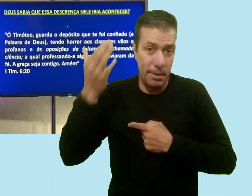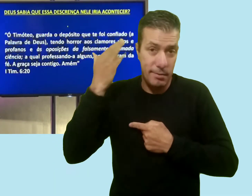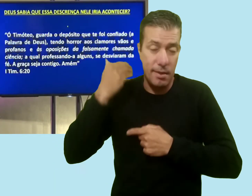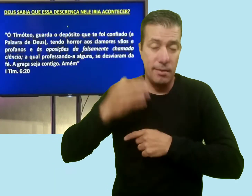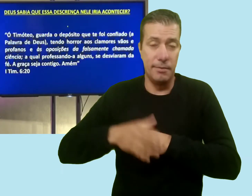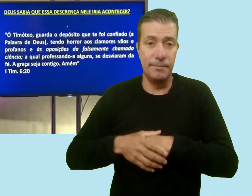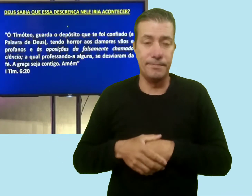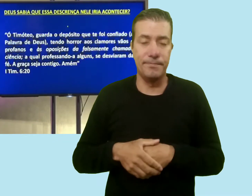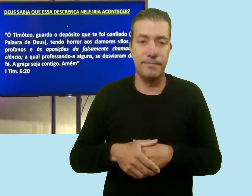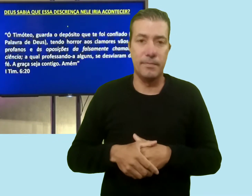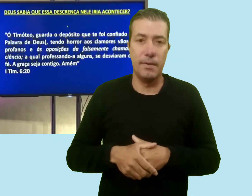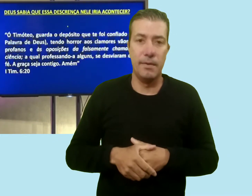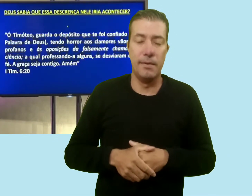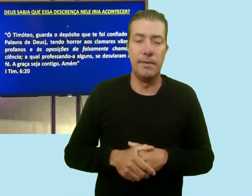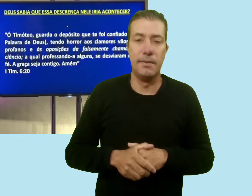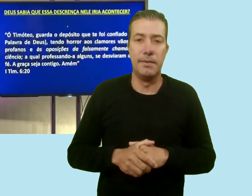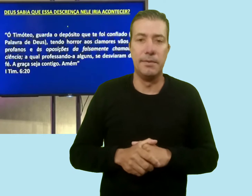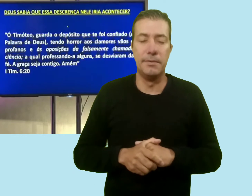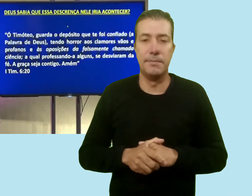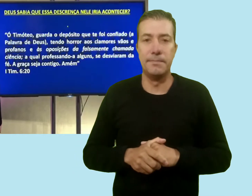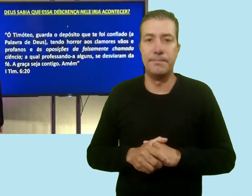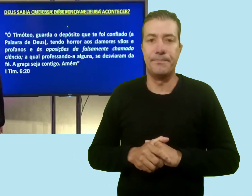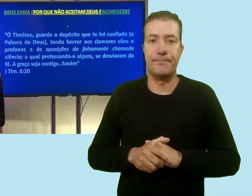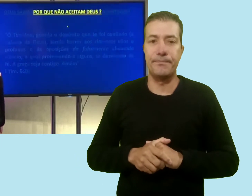passada. Muito bem.